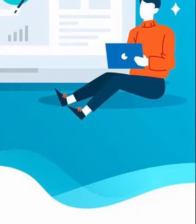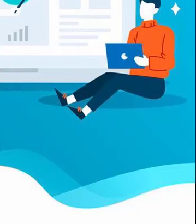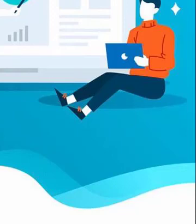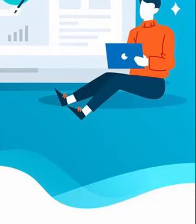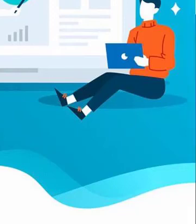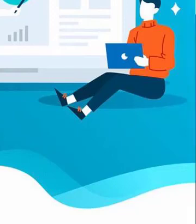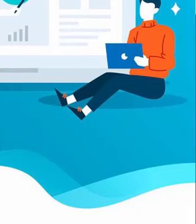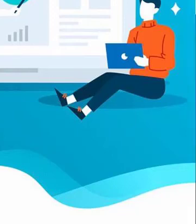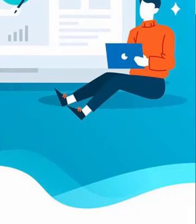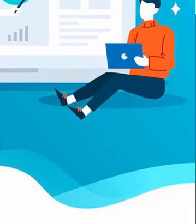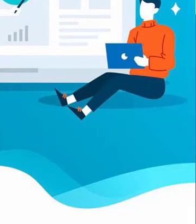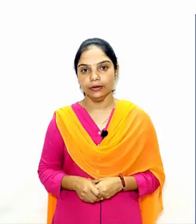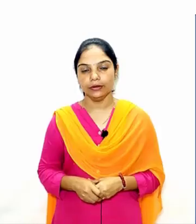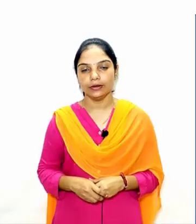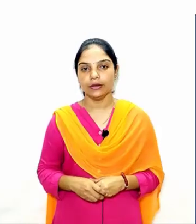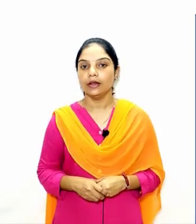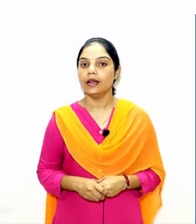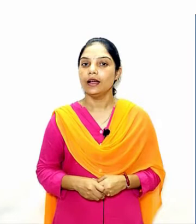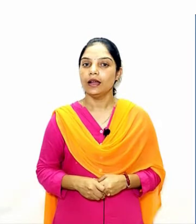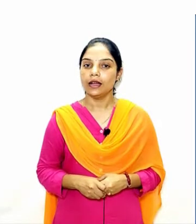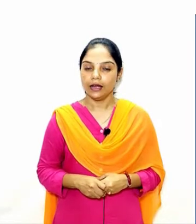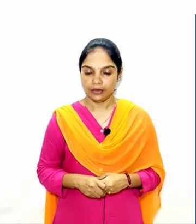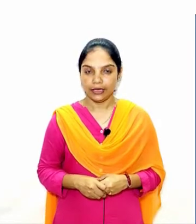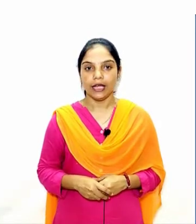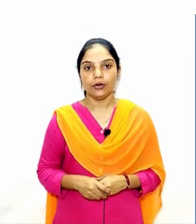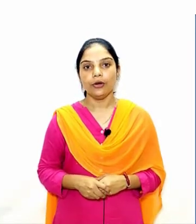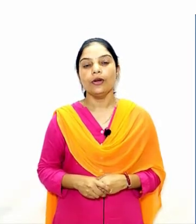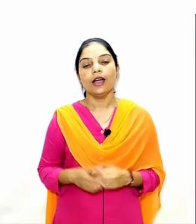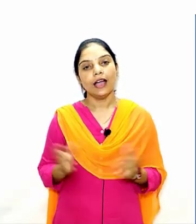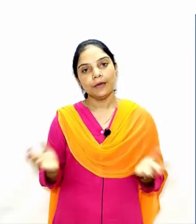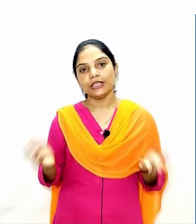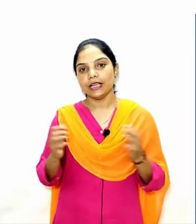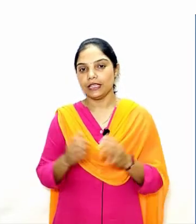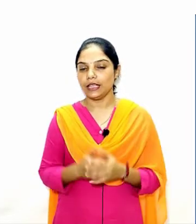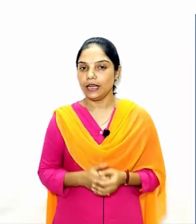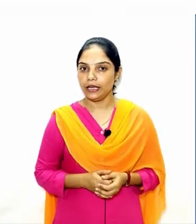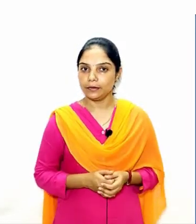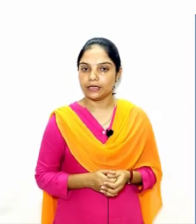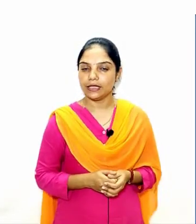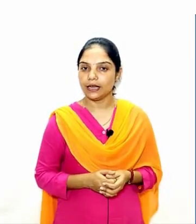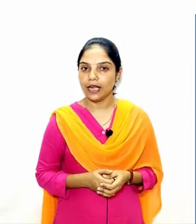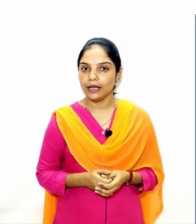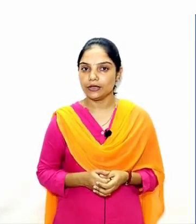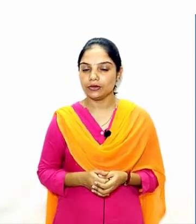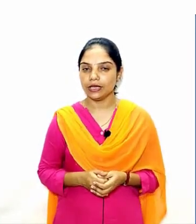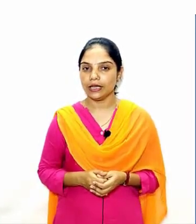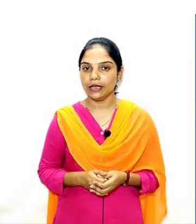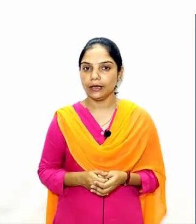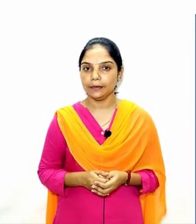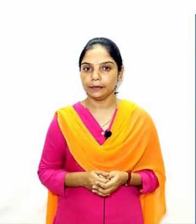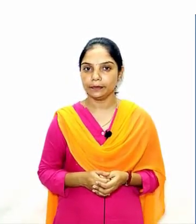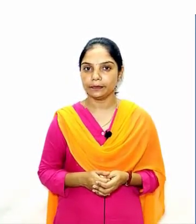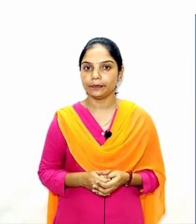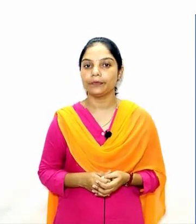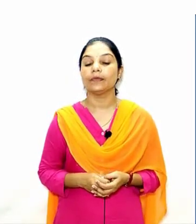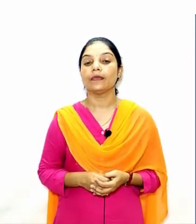नमस्ते बच्चों, कैसे हो? तैयार हो हमेशा की तरह एक मजेदार कहानी सुनने के